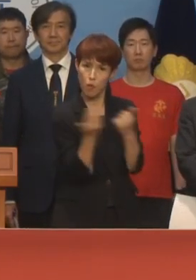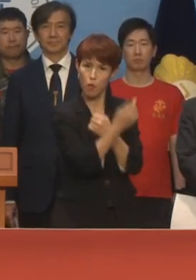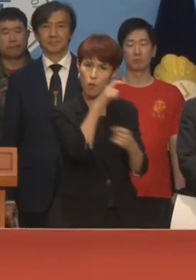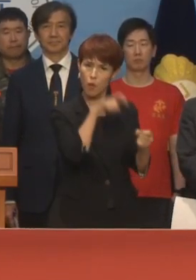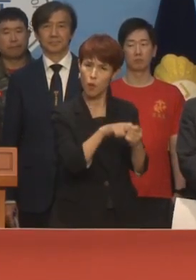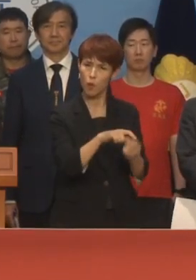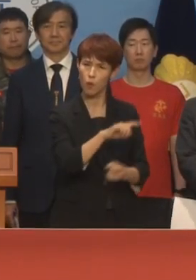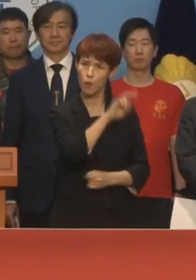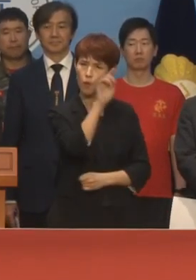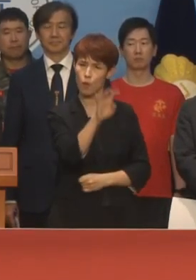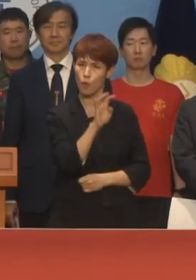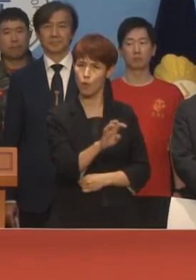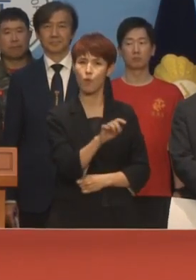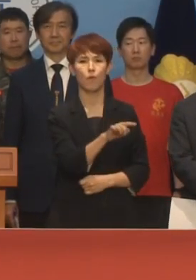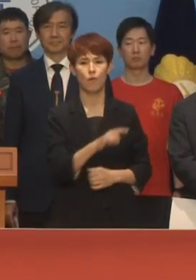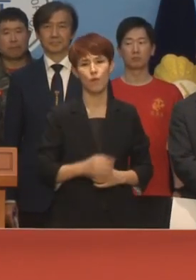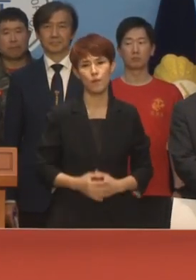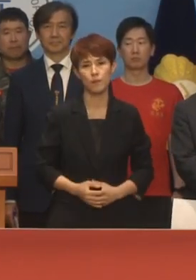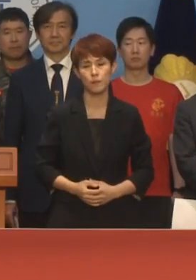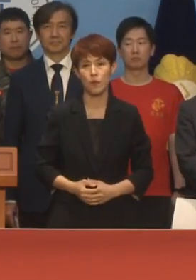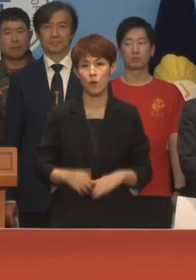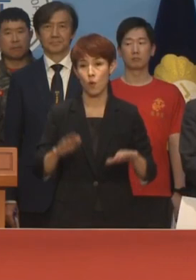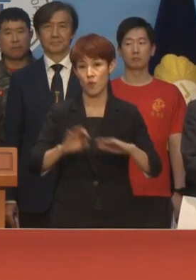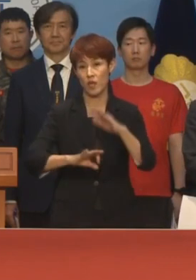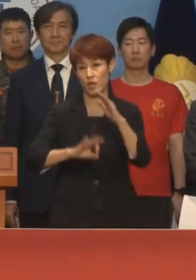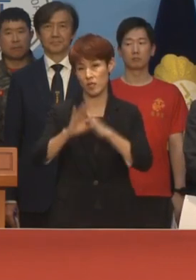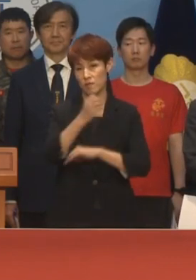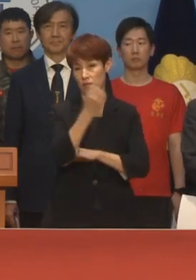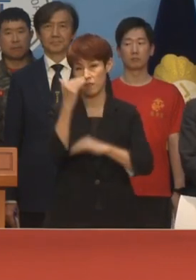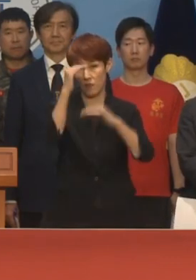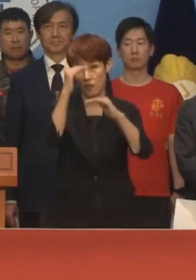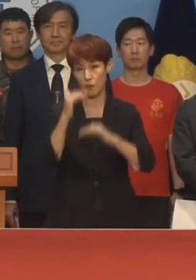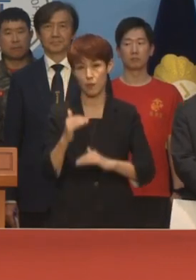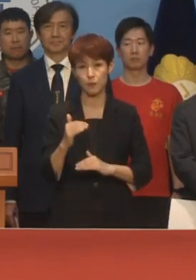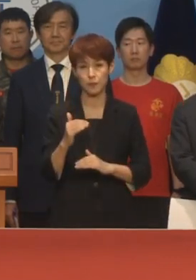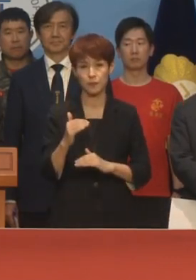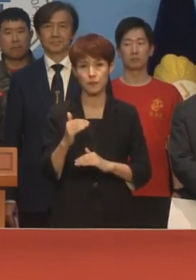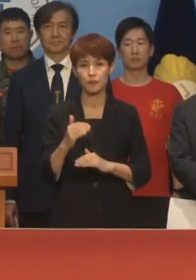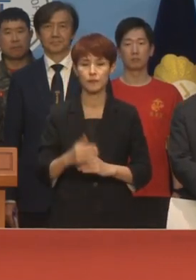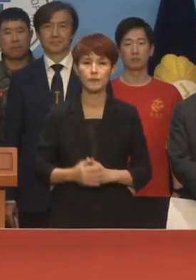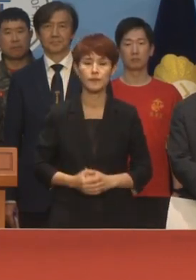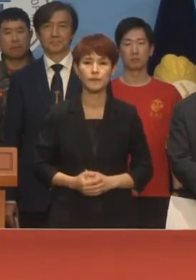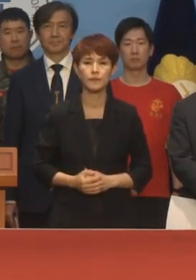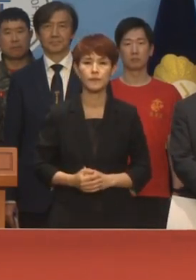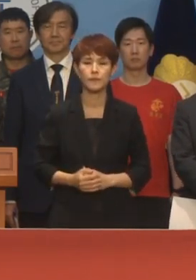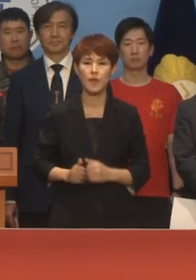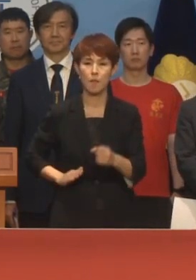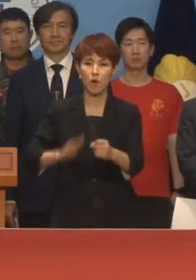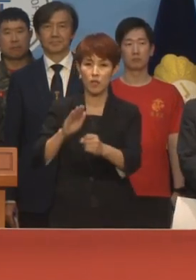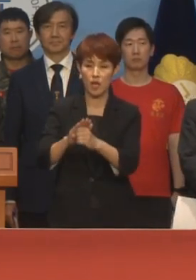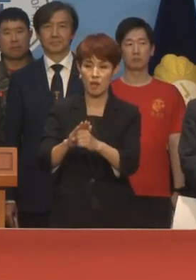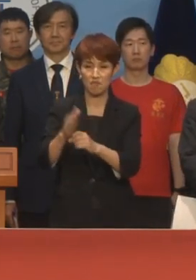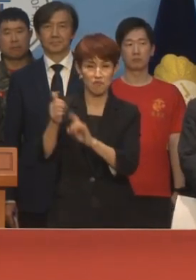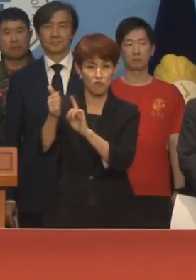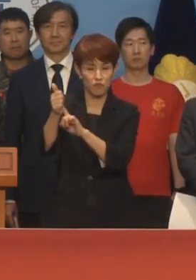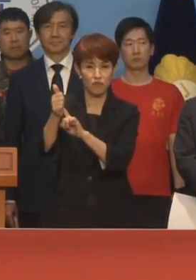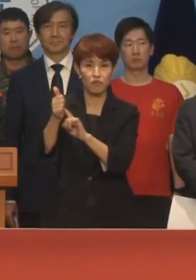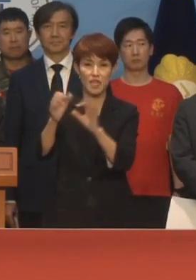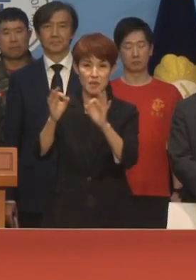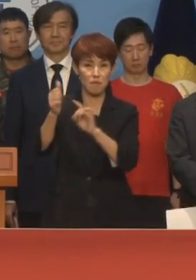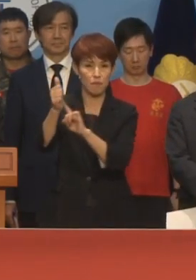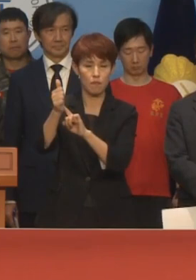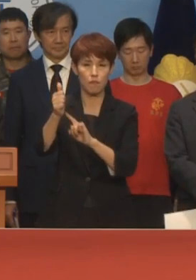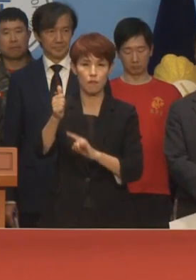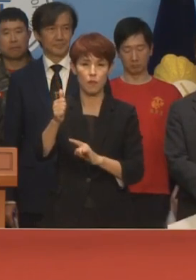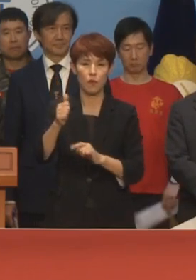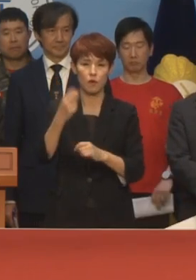아닌가라는 생각이 듭니다. 오늘 아침 보도에 따르면 김계한 해병대 사령관이 외화무역 논란